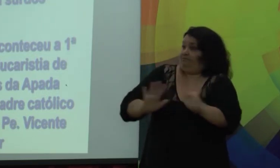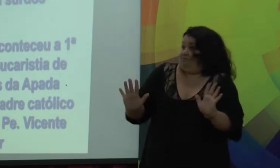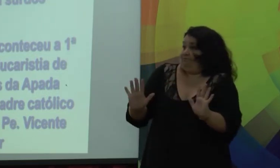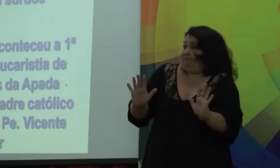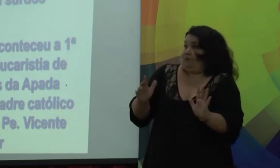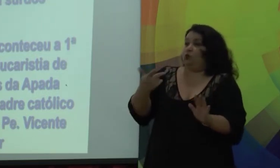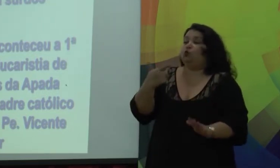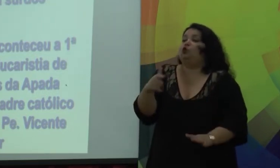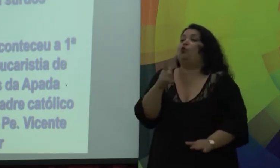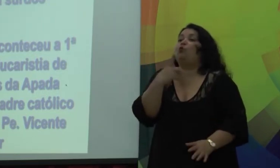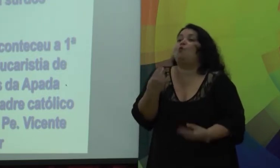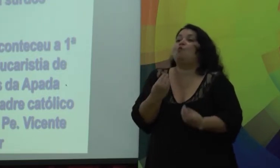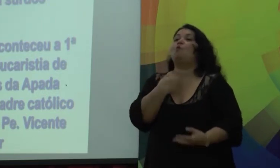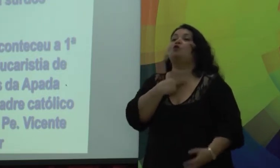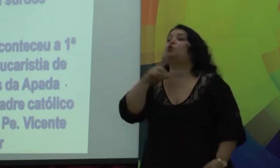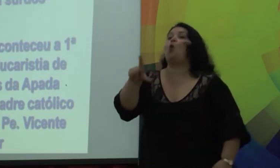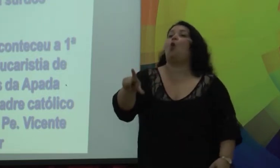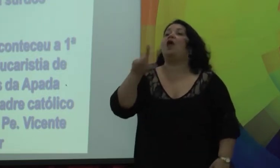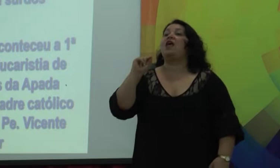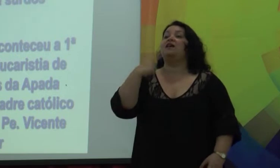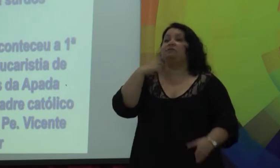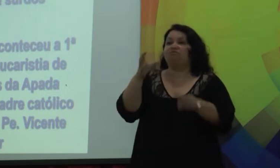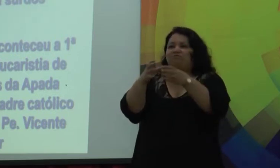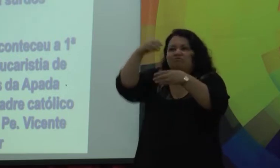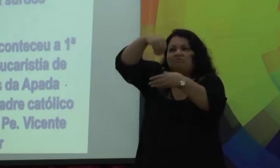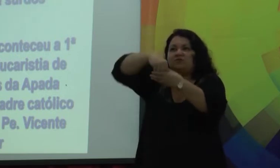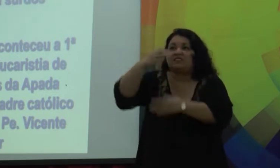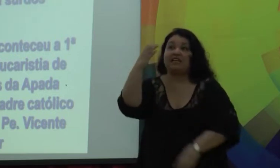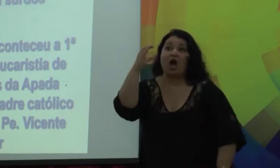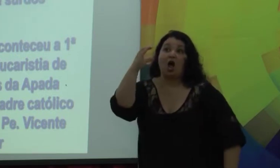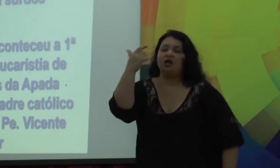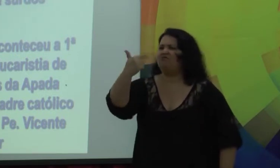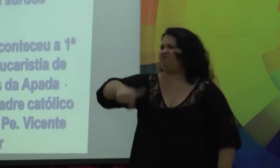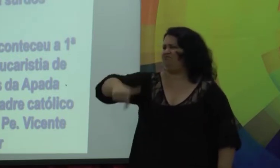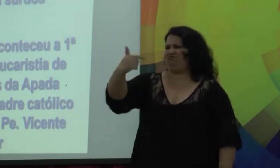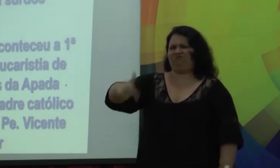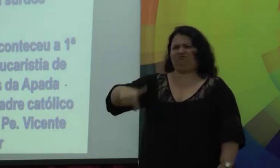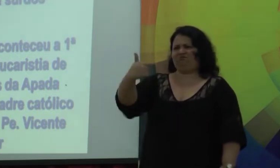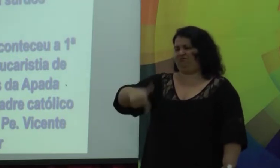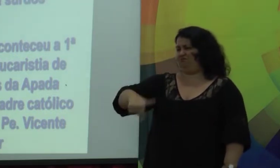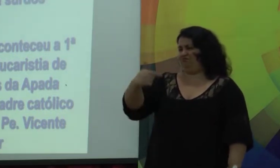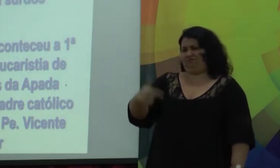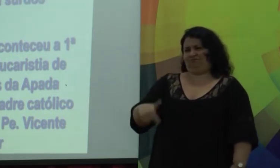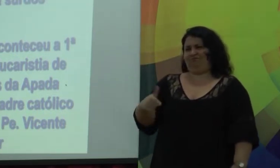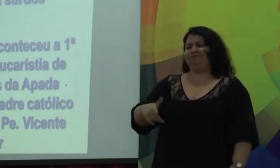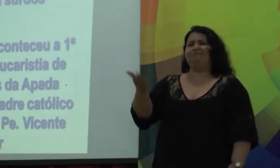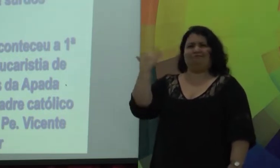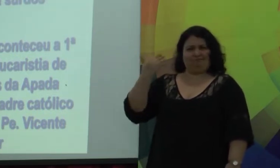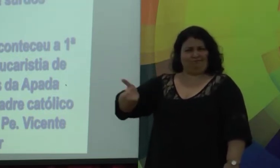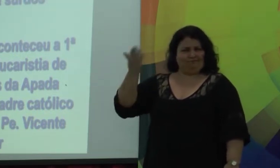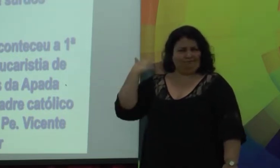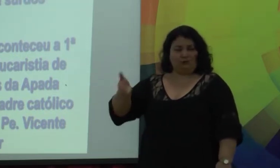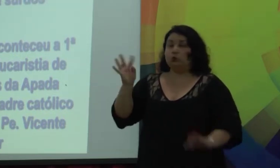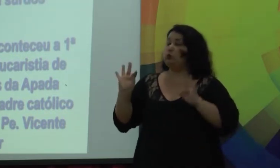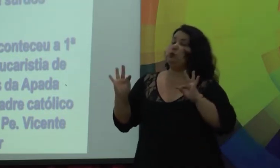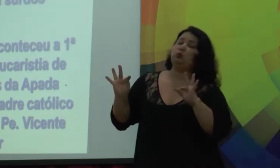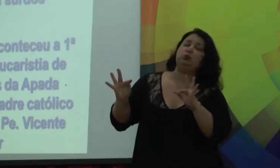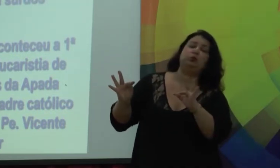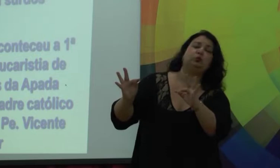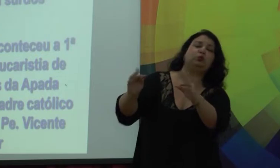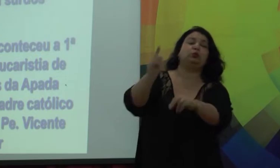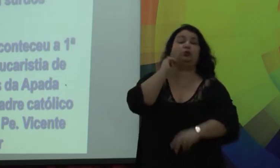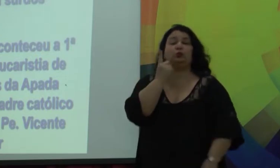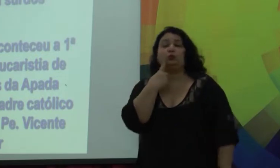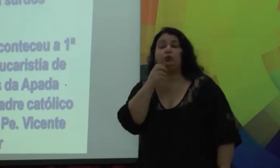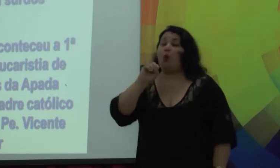tinha opção. Na cidade não existia. Como também, antes dessa época, todos os surdos ou